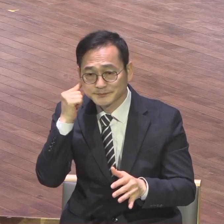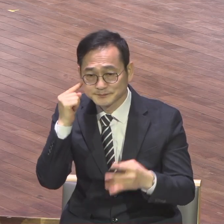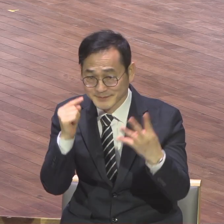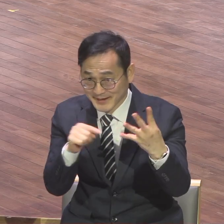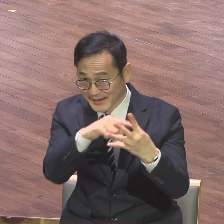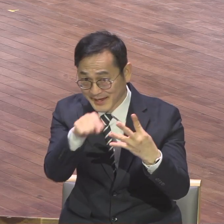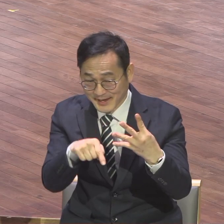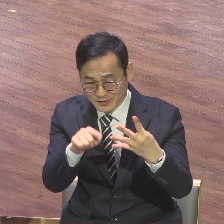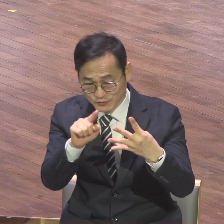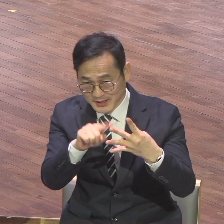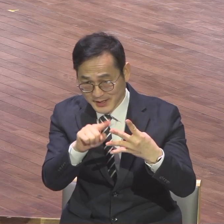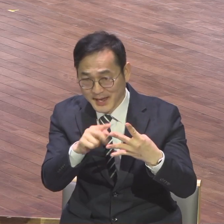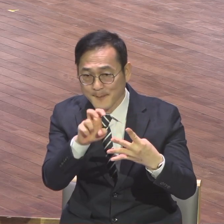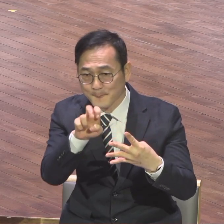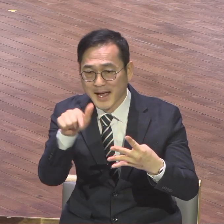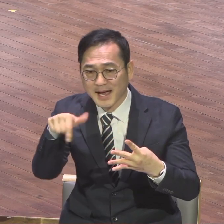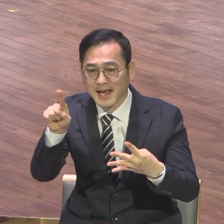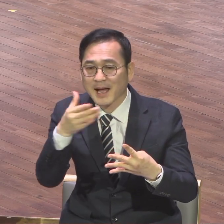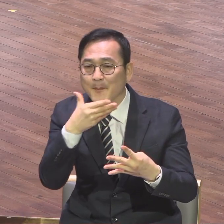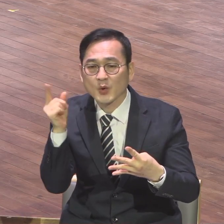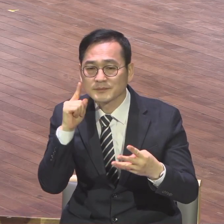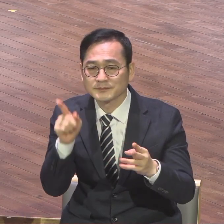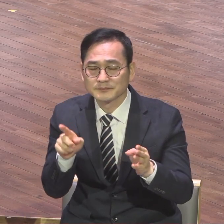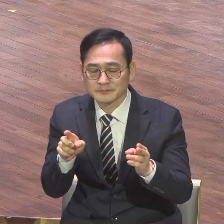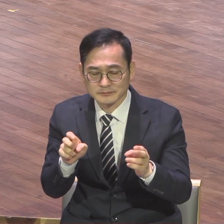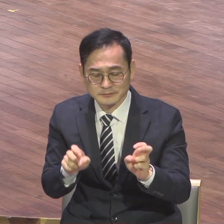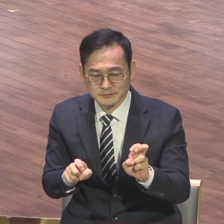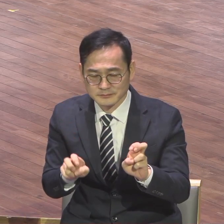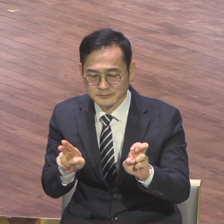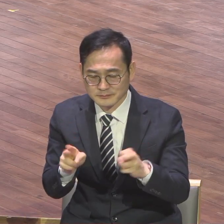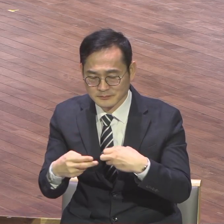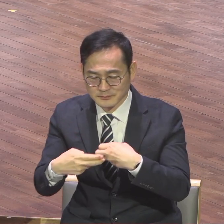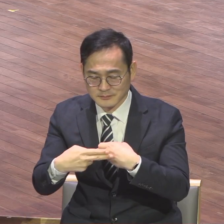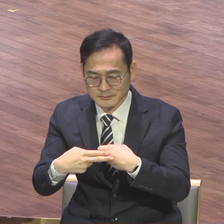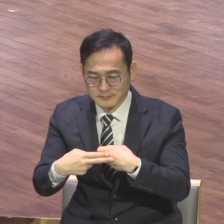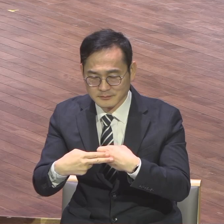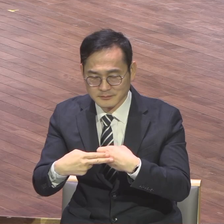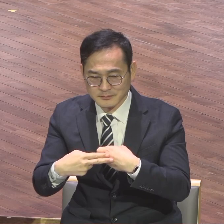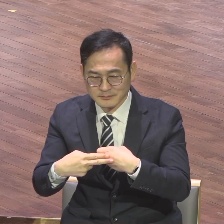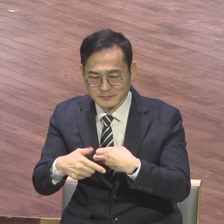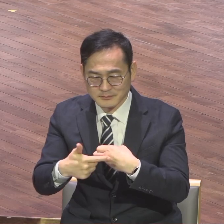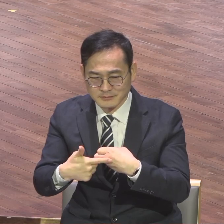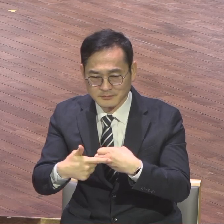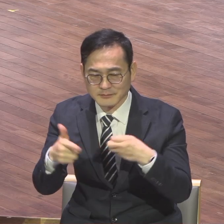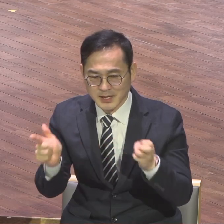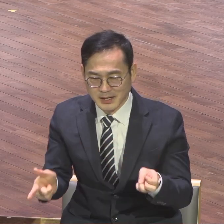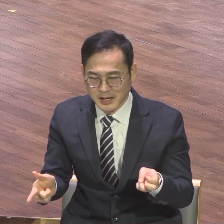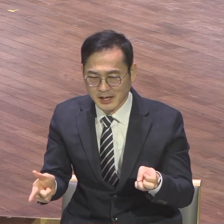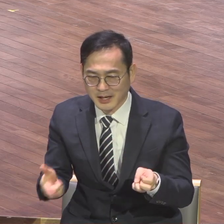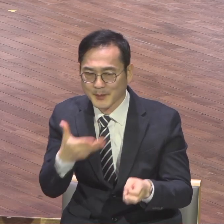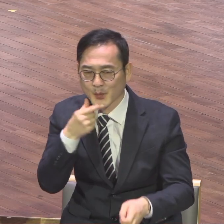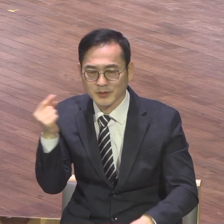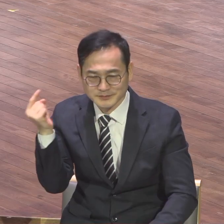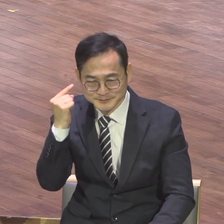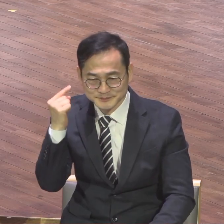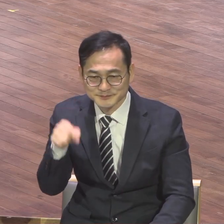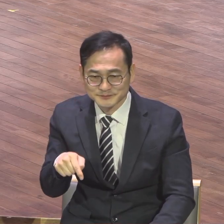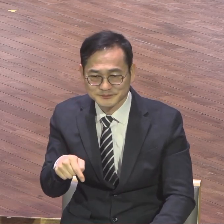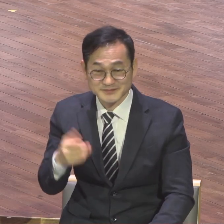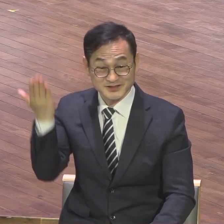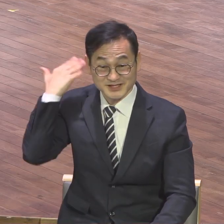하나인 마가복음을 이제 살펴보겠습니다. 우리가 지난 8개월 동안 이 사도행전